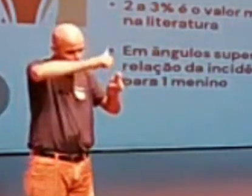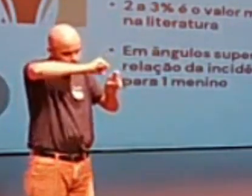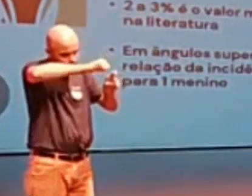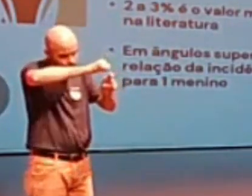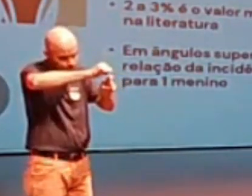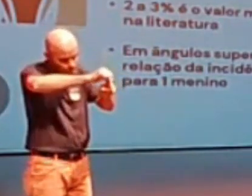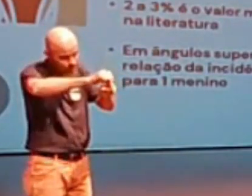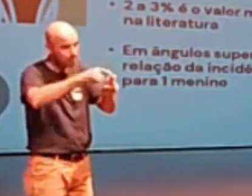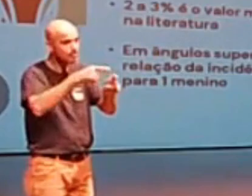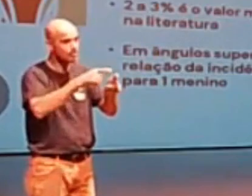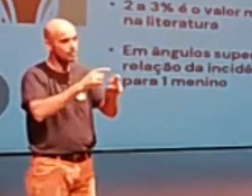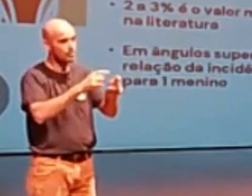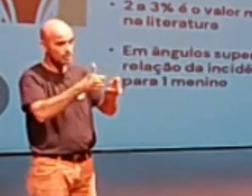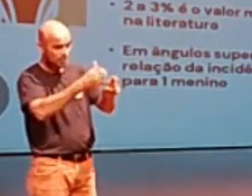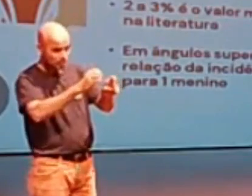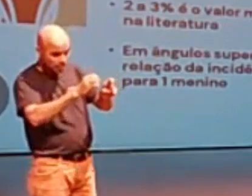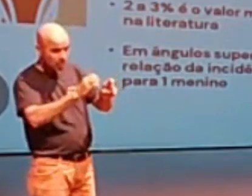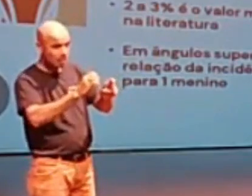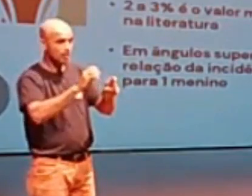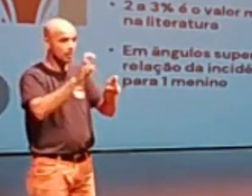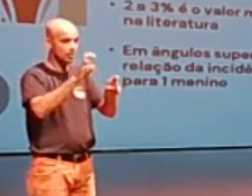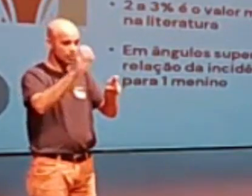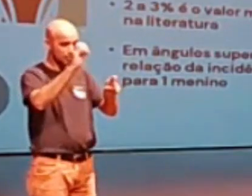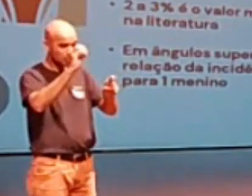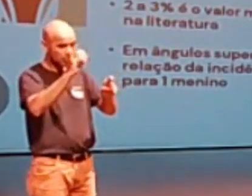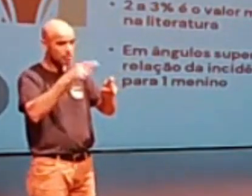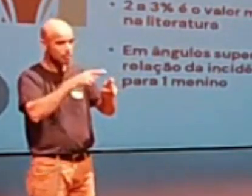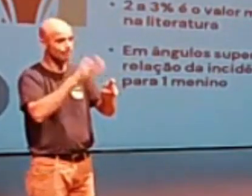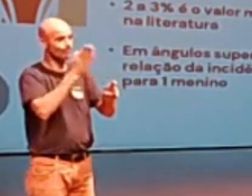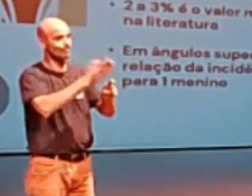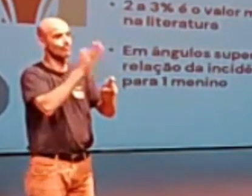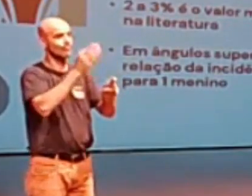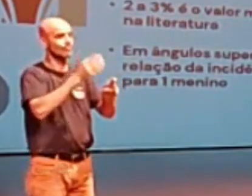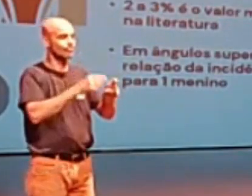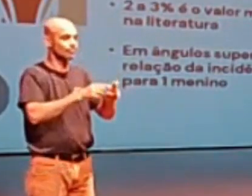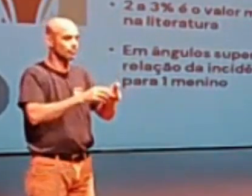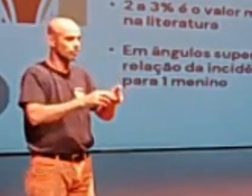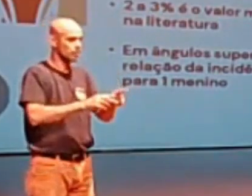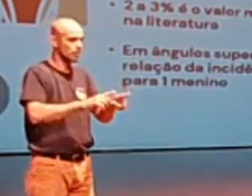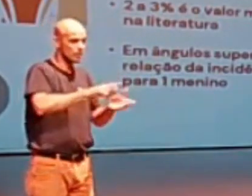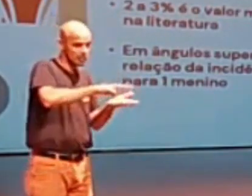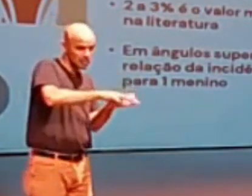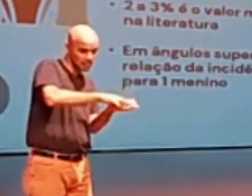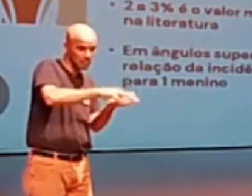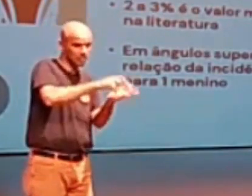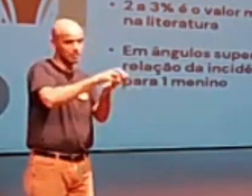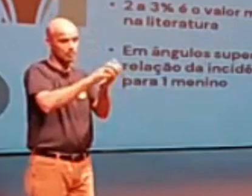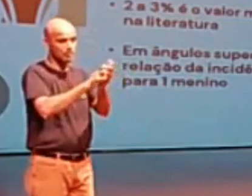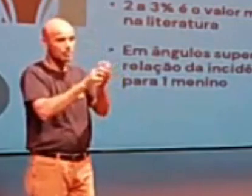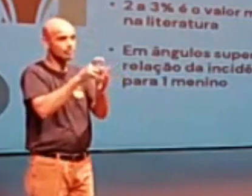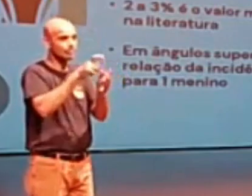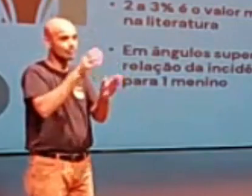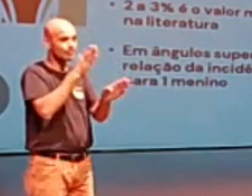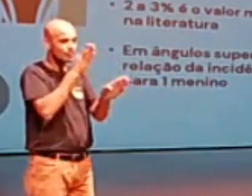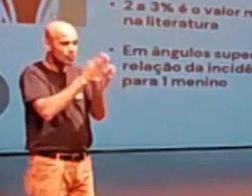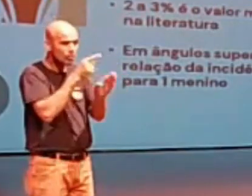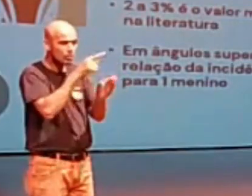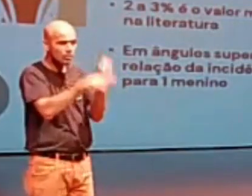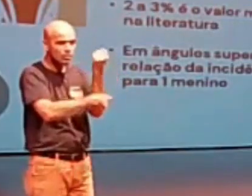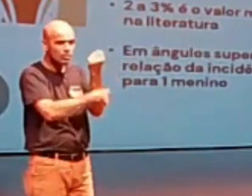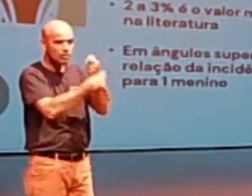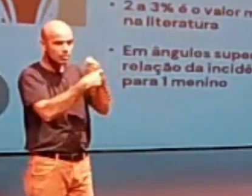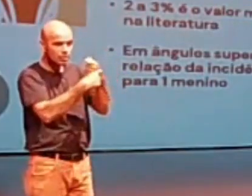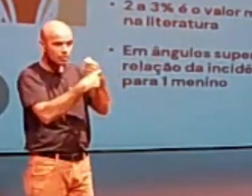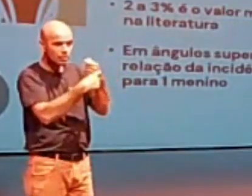mais o escoliômetro. Patrícia, eu ainda estou na dúvida. Deita a pessoa, estica ela, se ainda restar um pouquinho, você tem uma